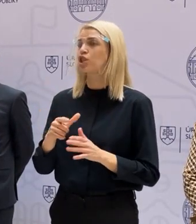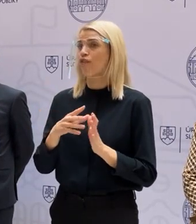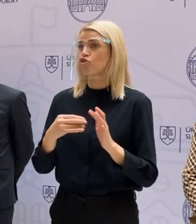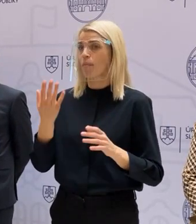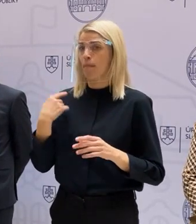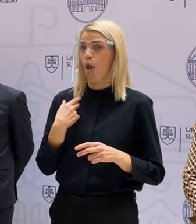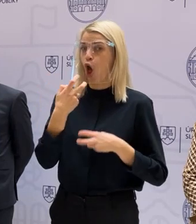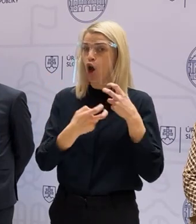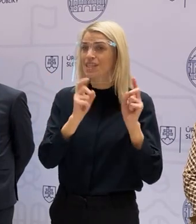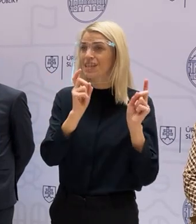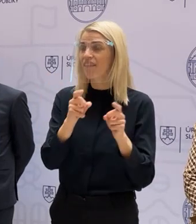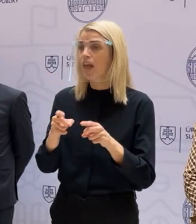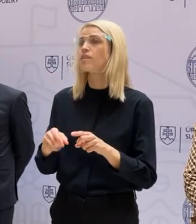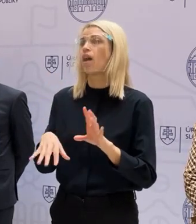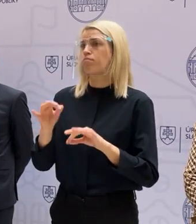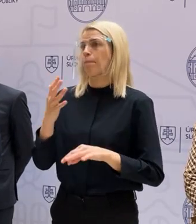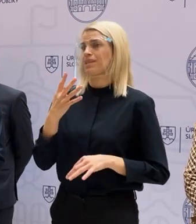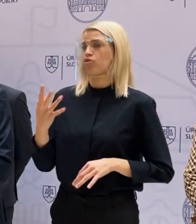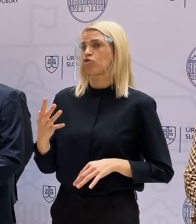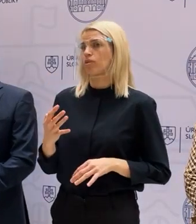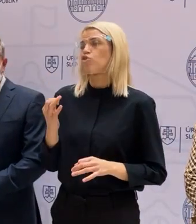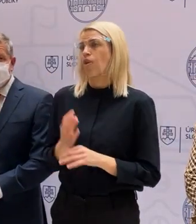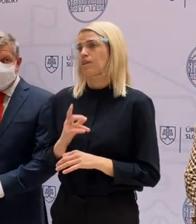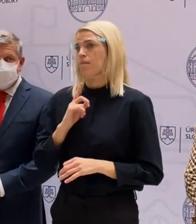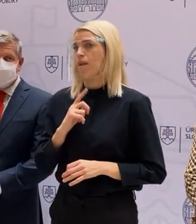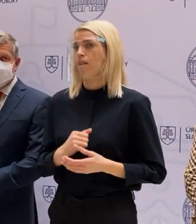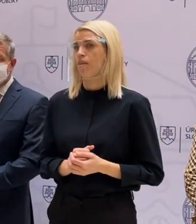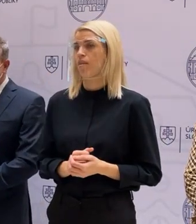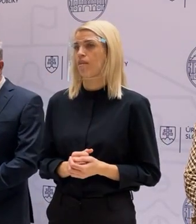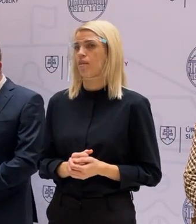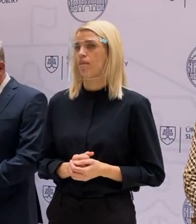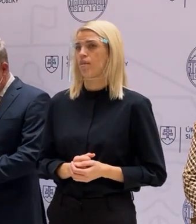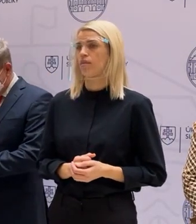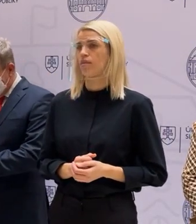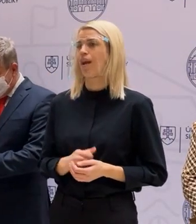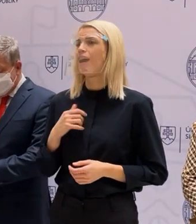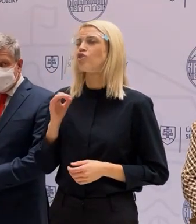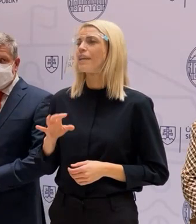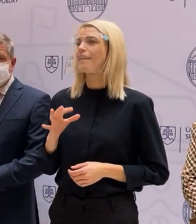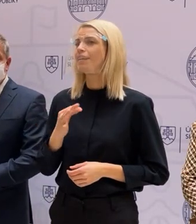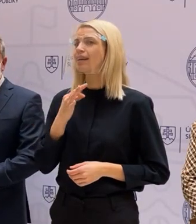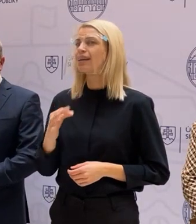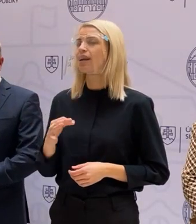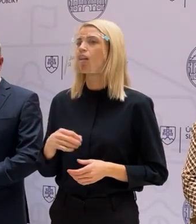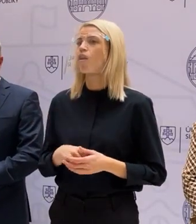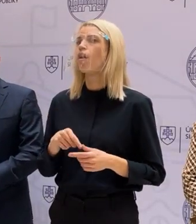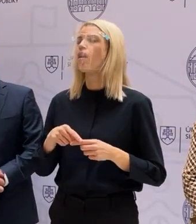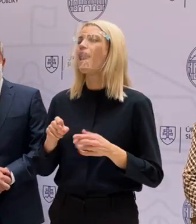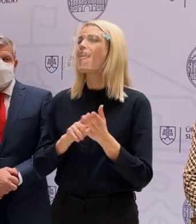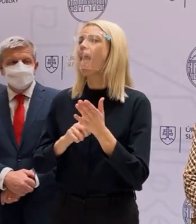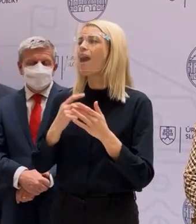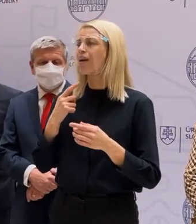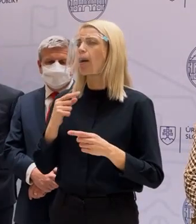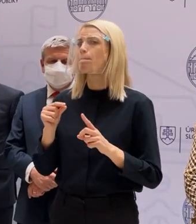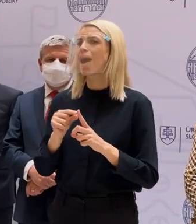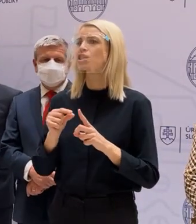máme 54 prípadov. Našťastie. Keď už mám priestor, tak by som sa rýchlo ešte opýtal na tým Paxlovid, distribúcia liekov, ako bude